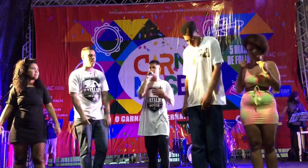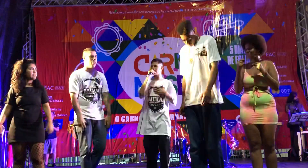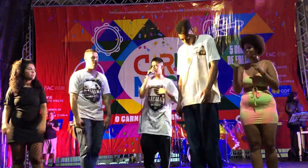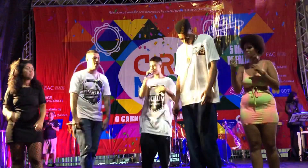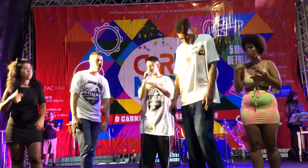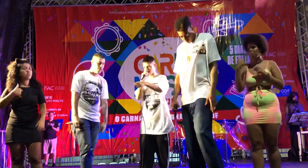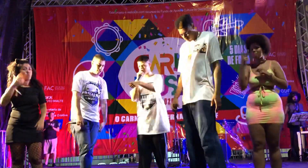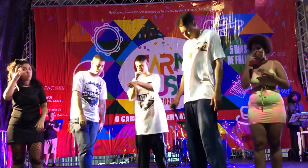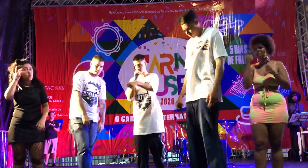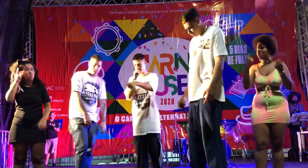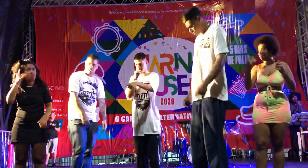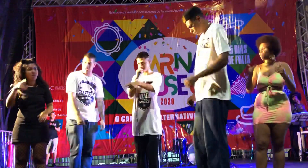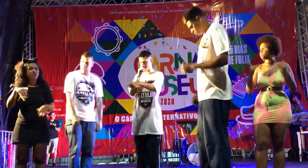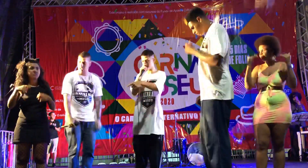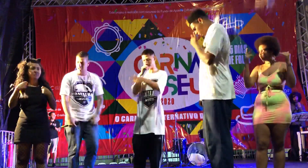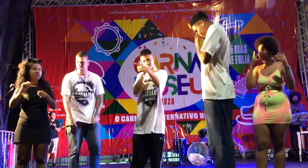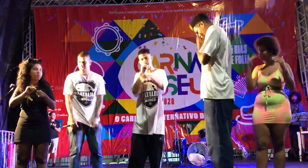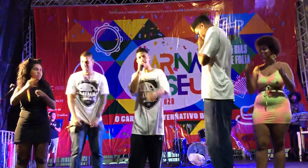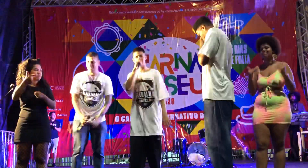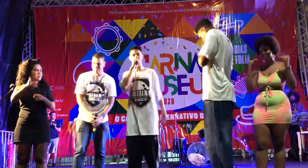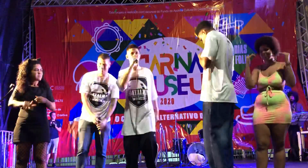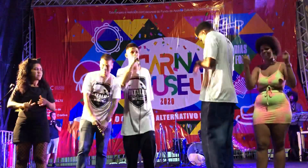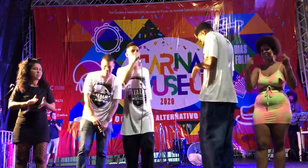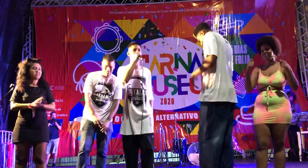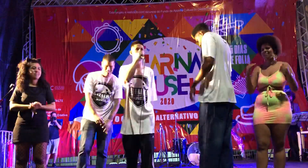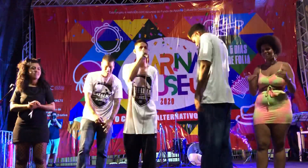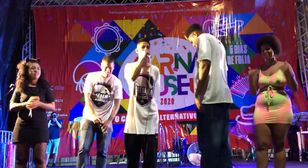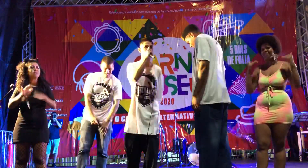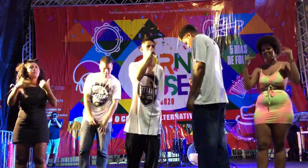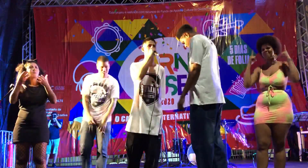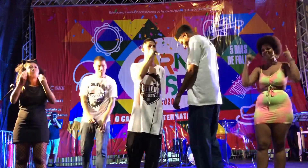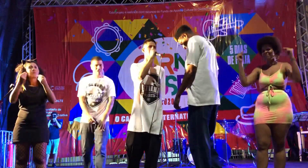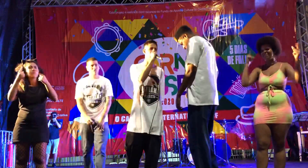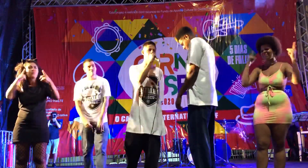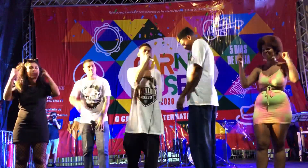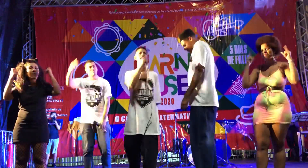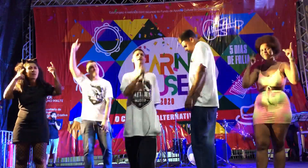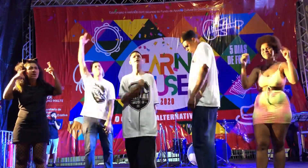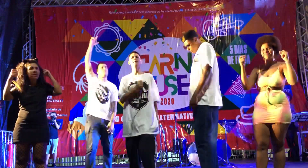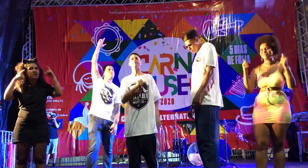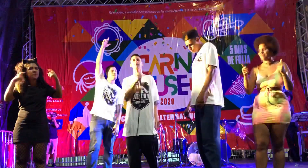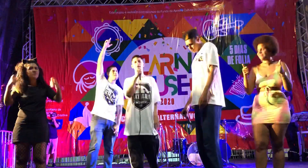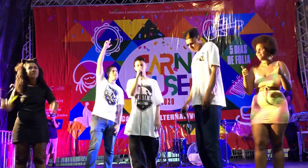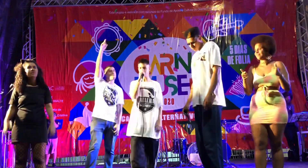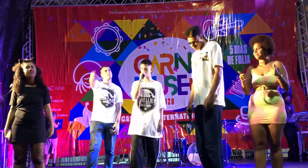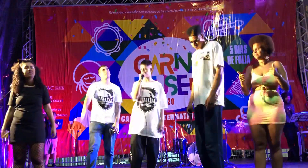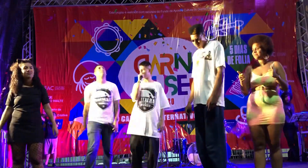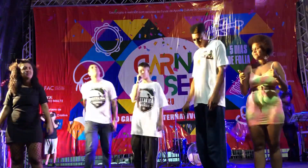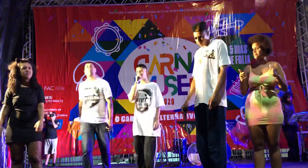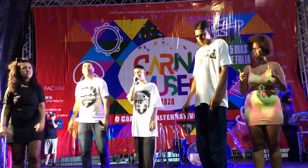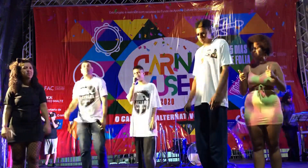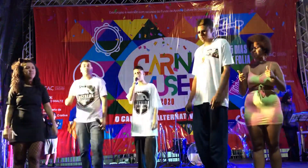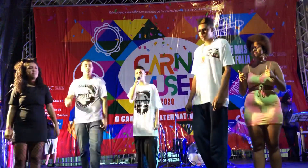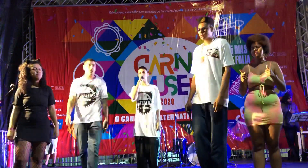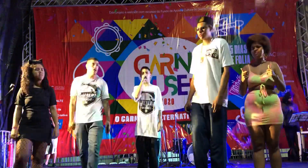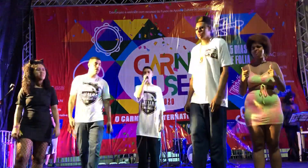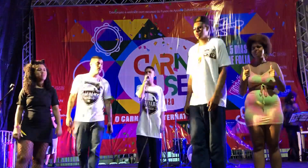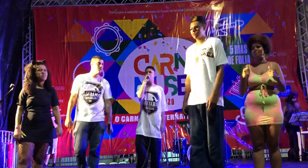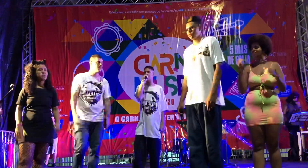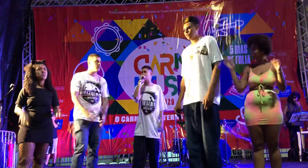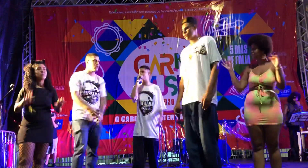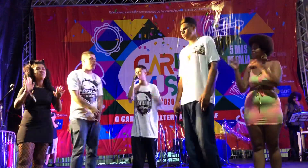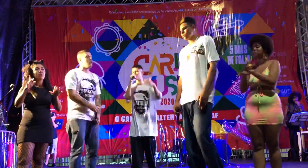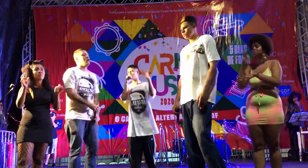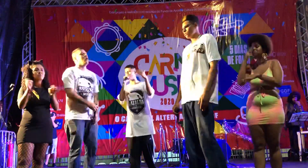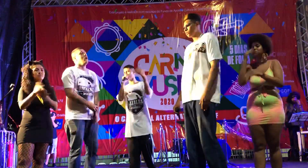Eu acho que merece mais. Você acha que merece mais, meu parceiro? Merece. Então assim, ó, muito barulho pra batalha. É isso. DJ já finalizou.